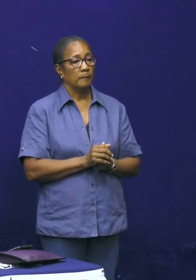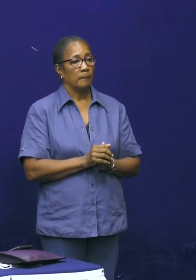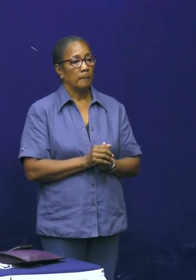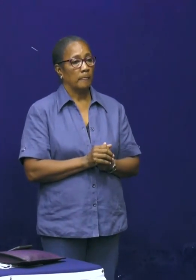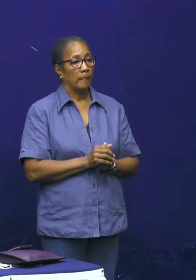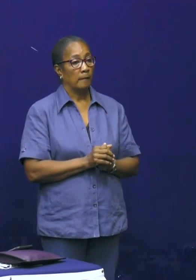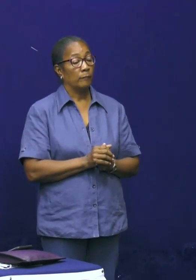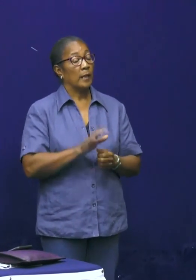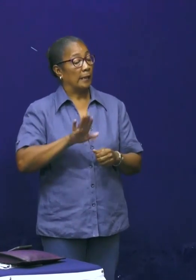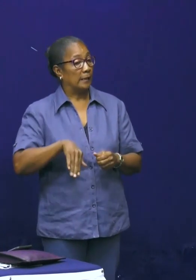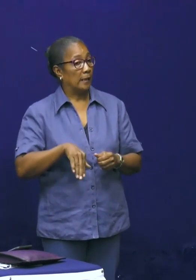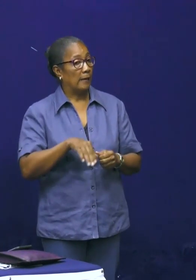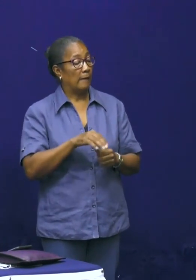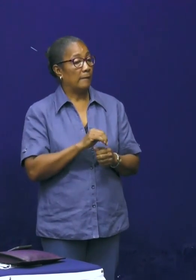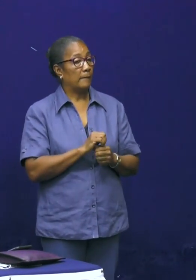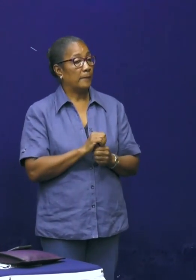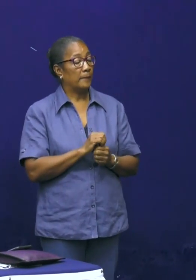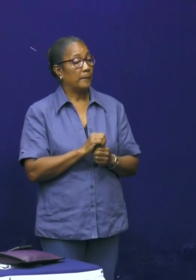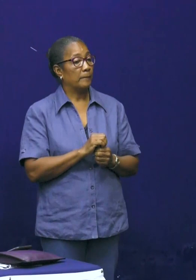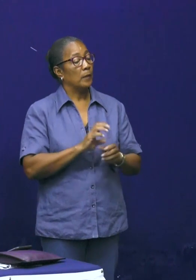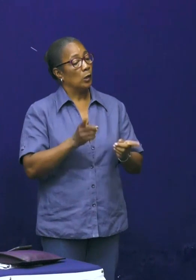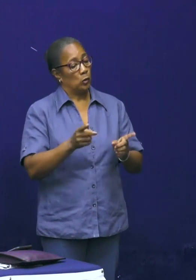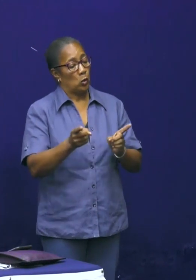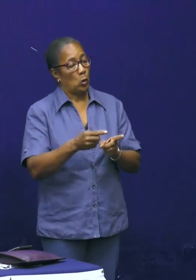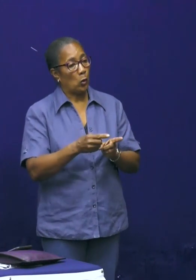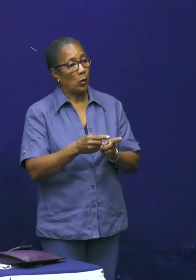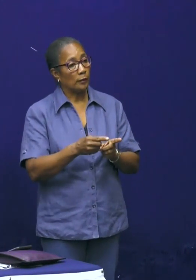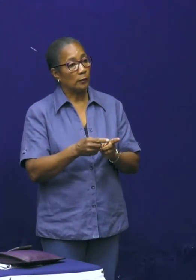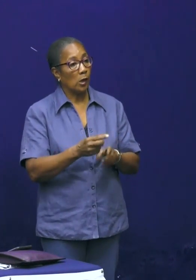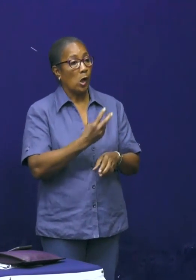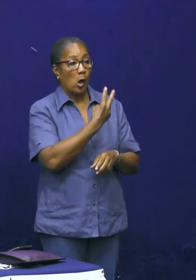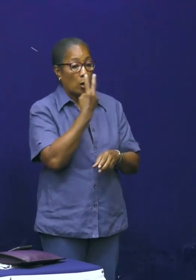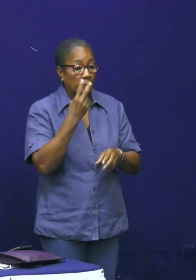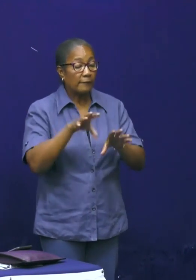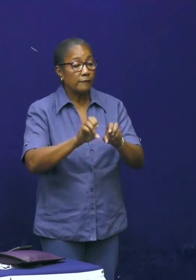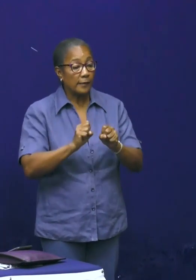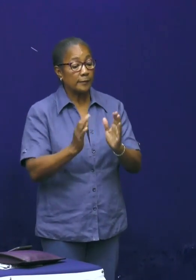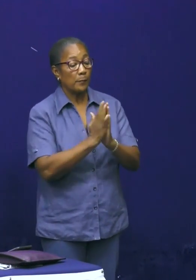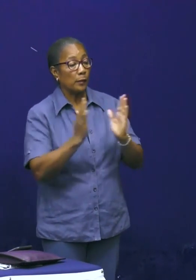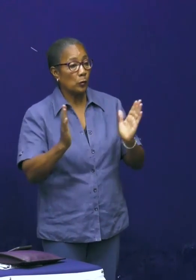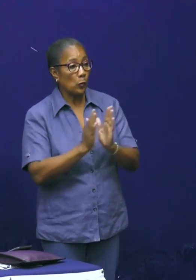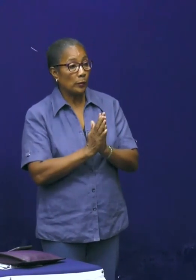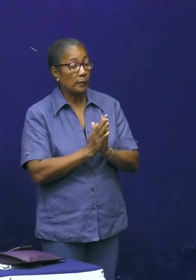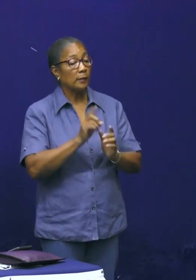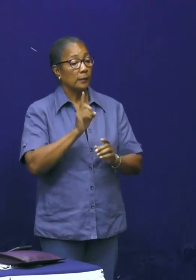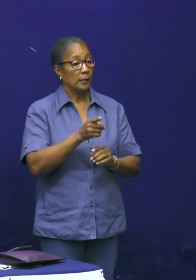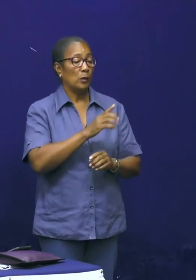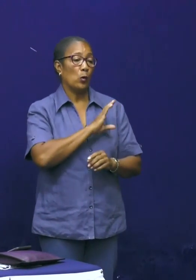Na een korte observatietijd zullen die dan